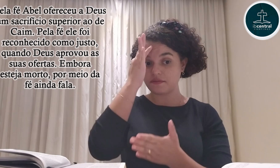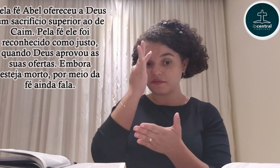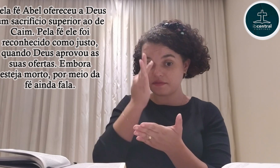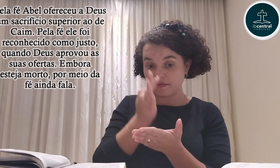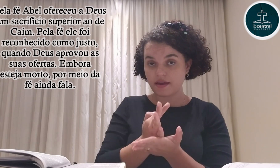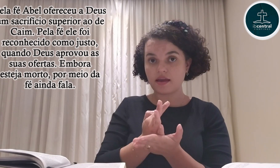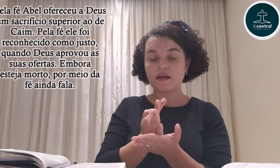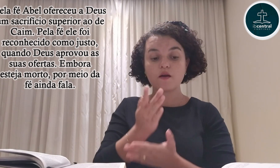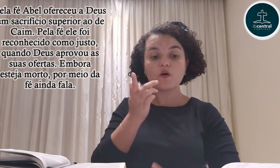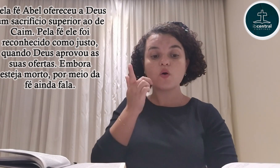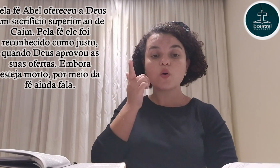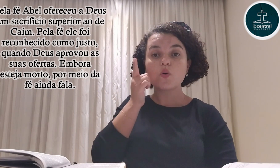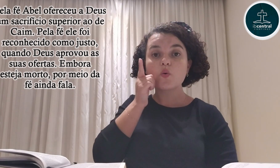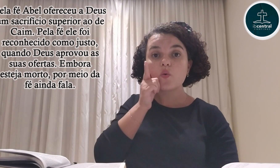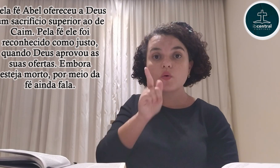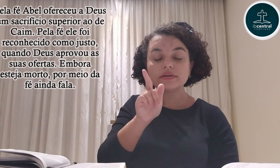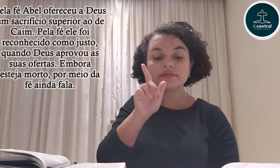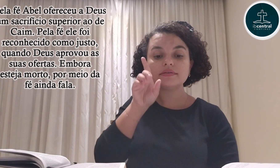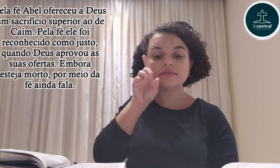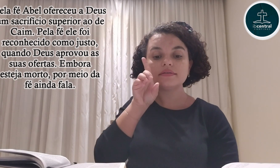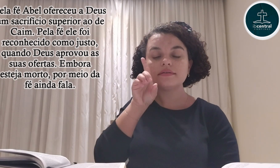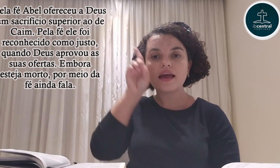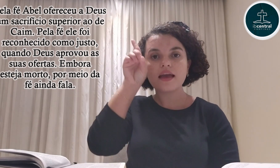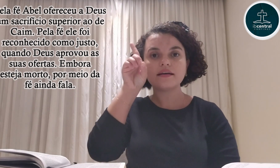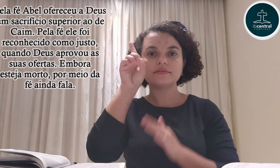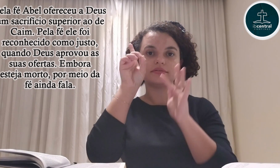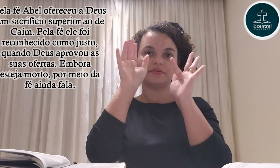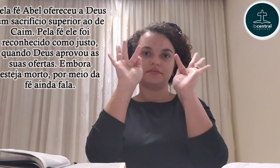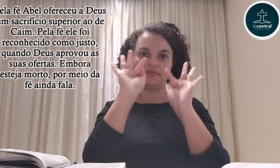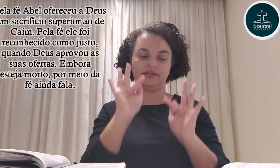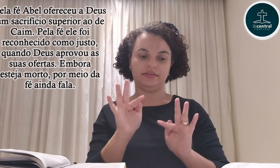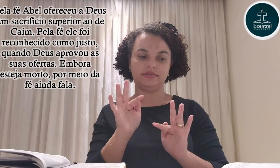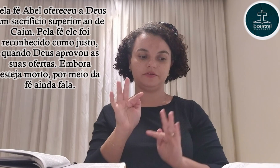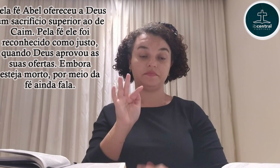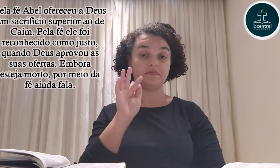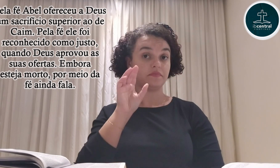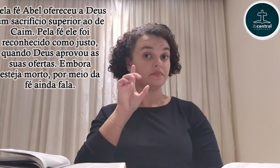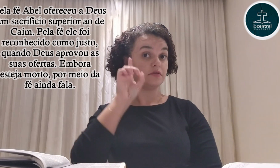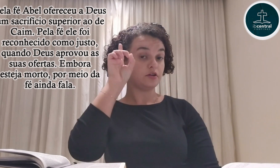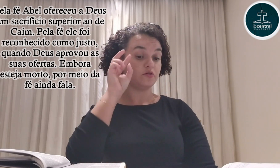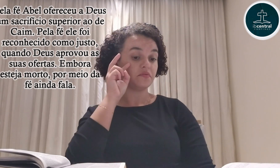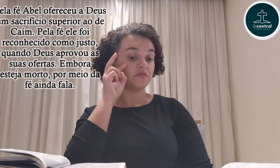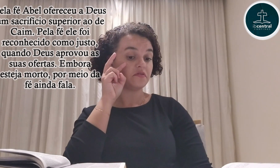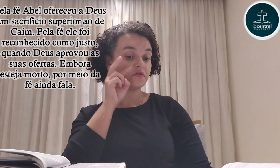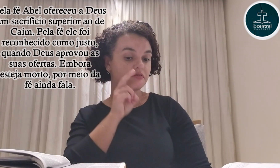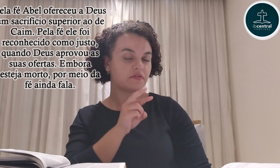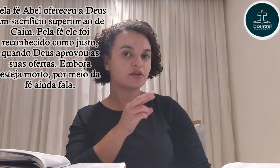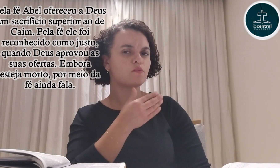Pela fé, ele foi reconhecido como justo